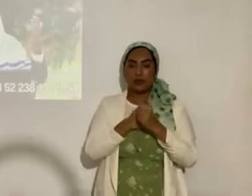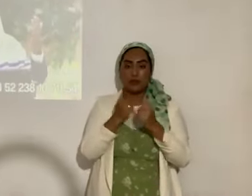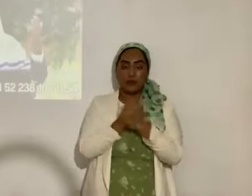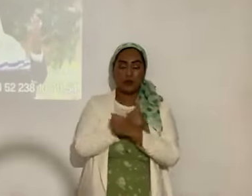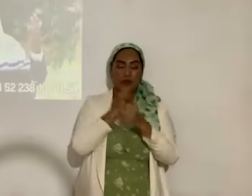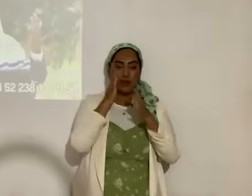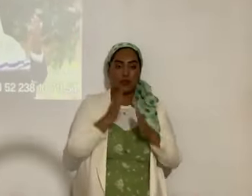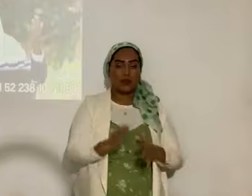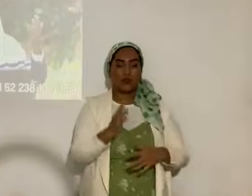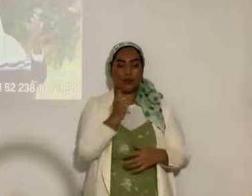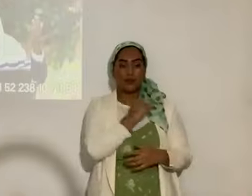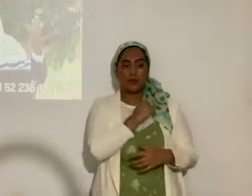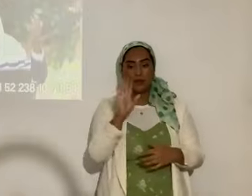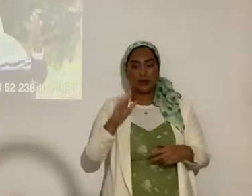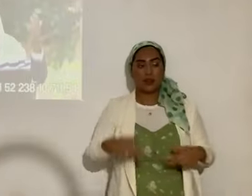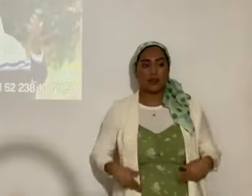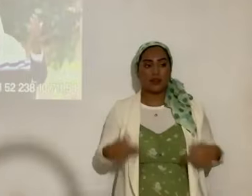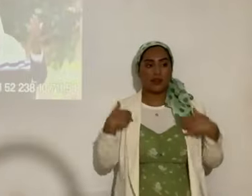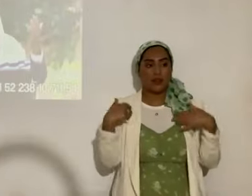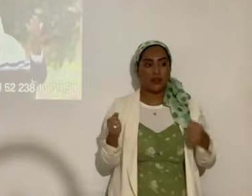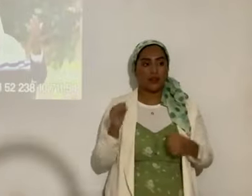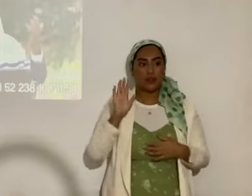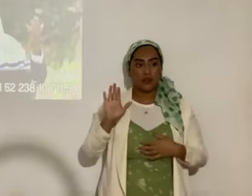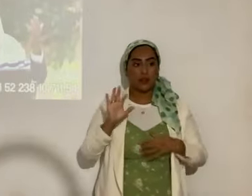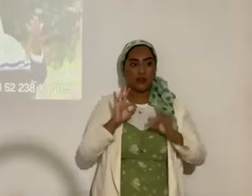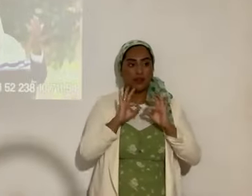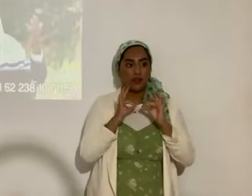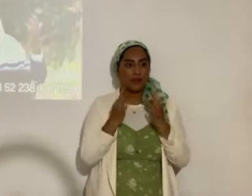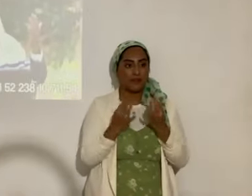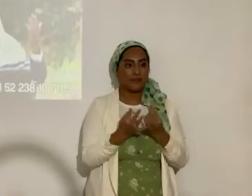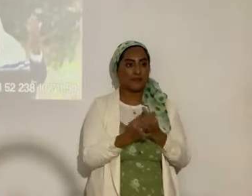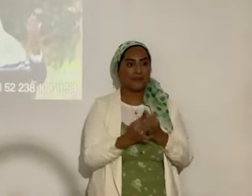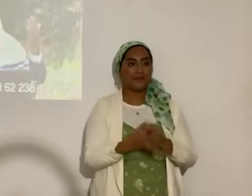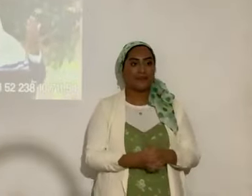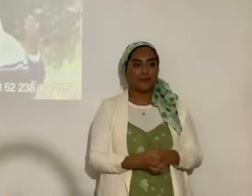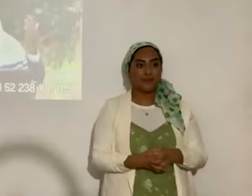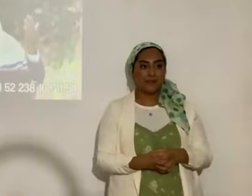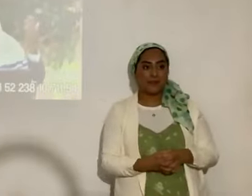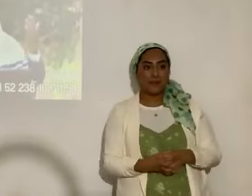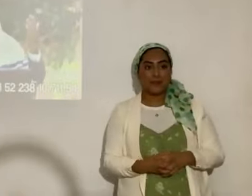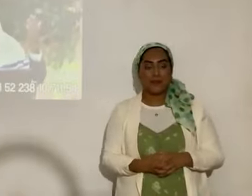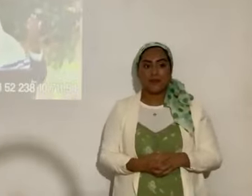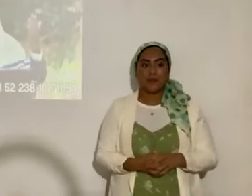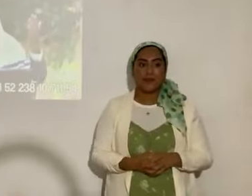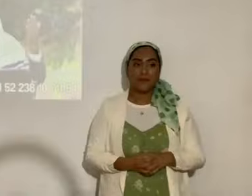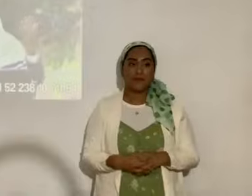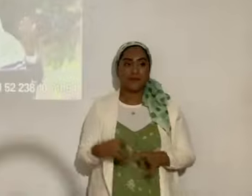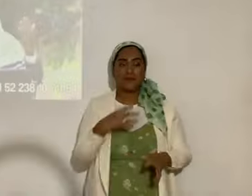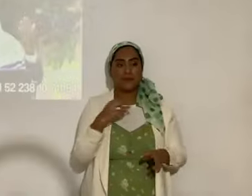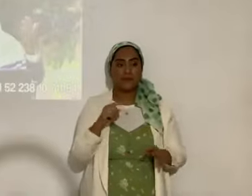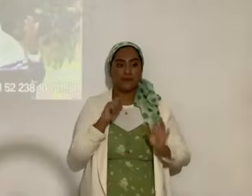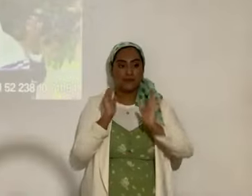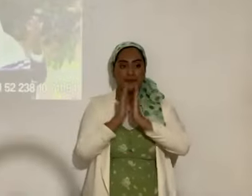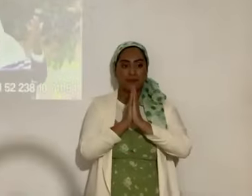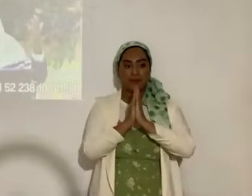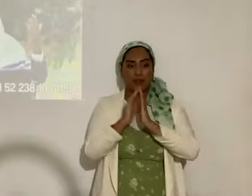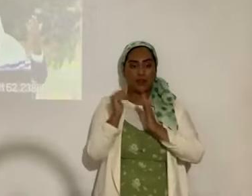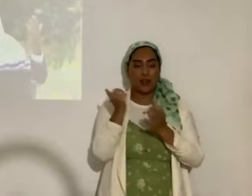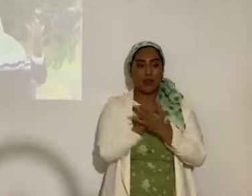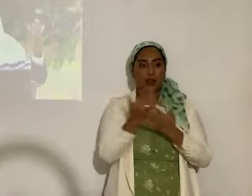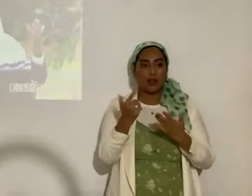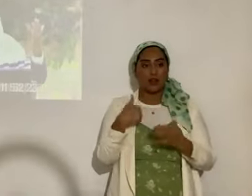Doctor Javier Palacios celorio en su salud a él a los suyos a su familia padre que son su ayuda idónea bendito Yahweh y te pedimos Padre eterno